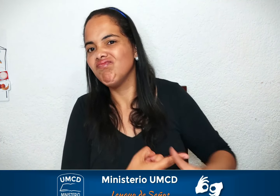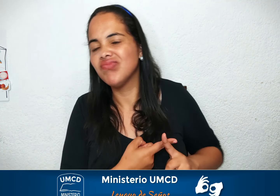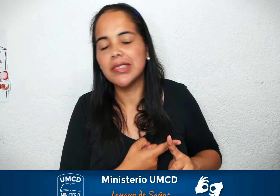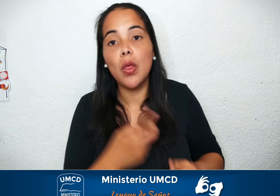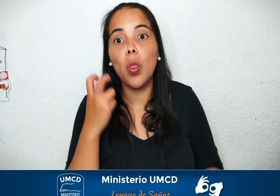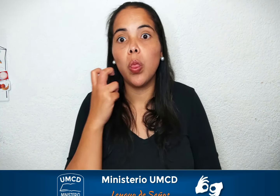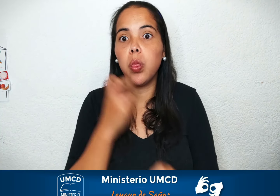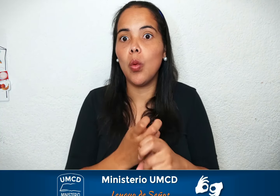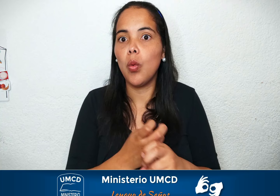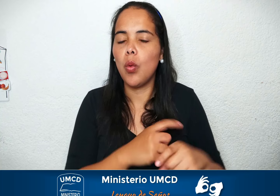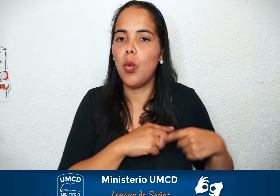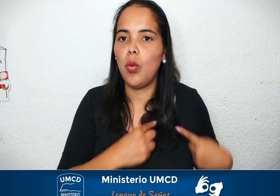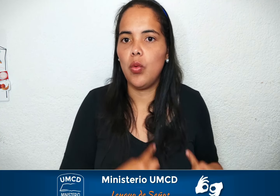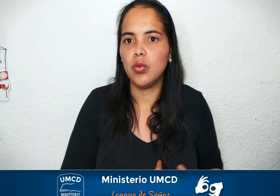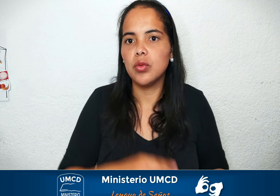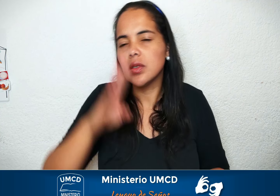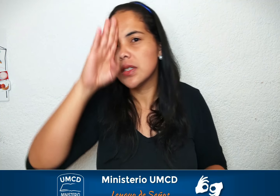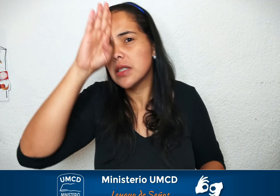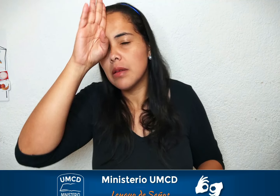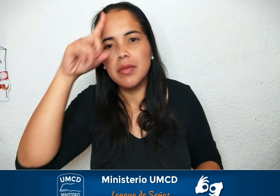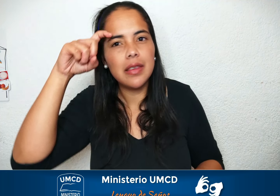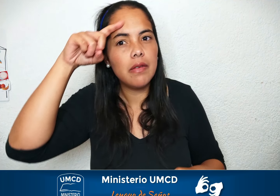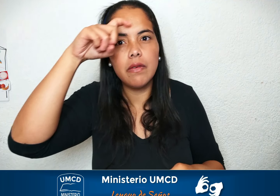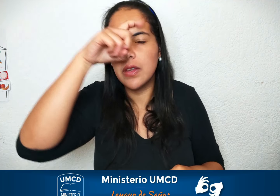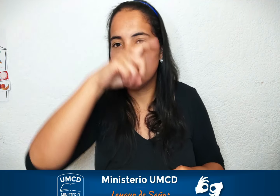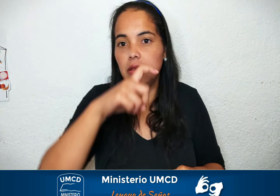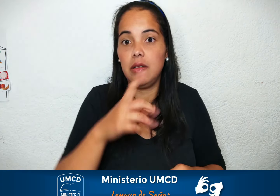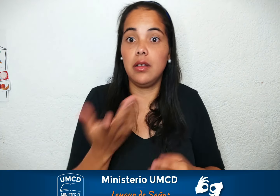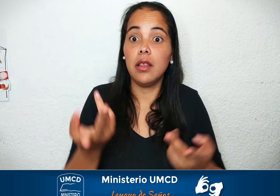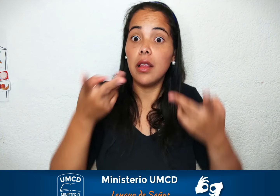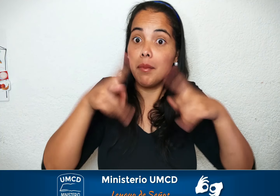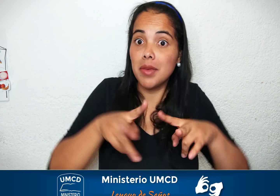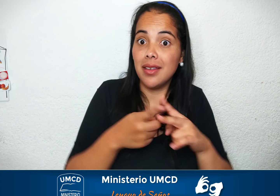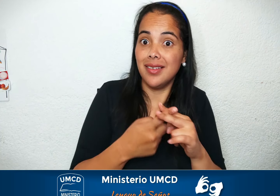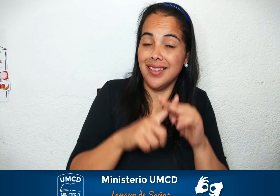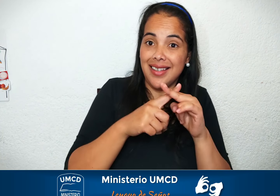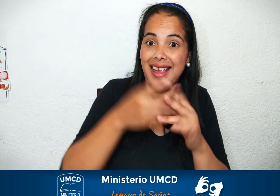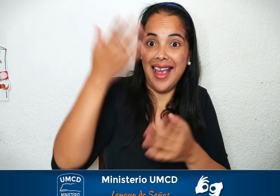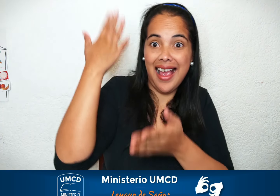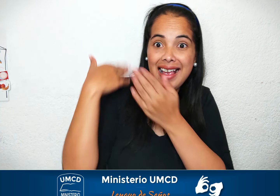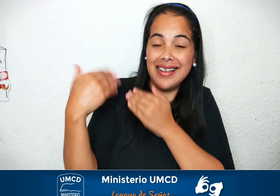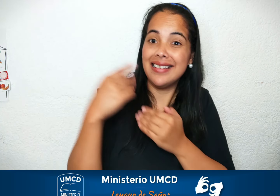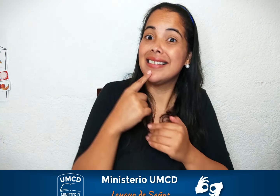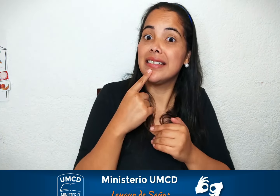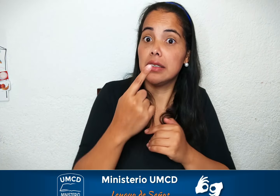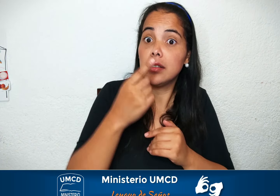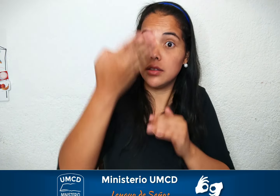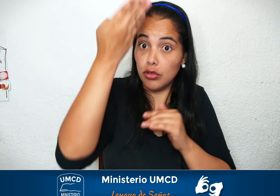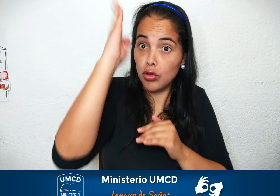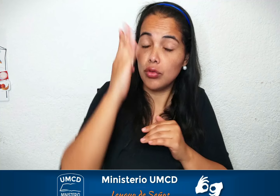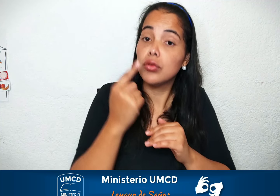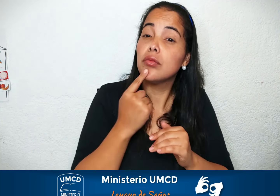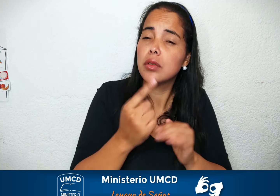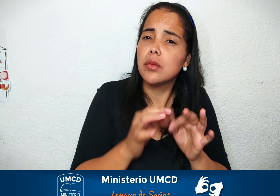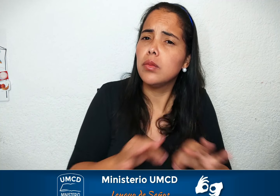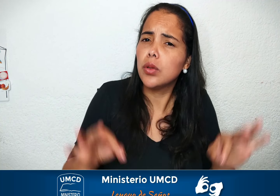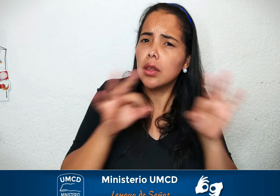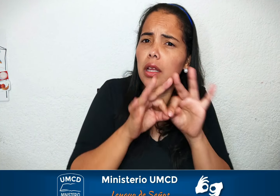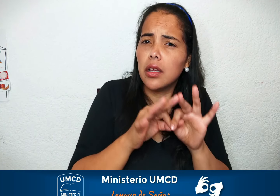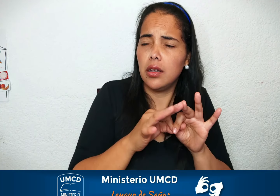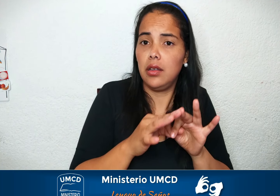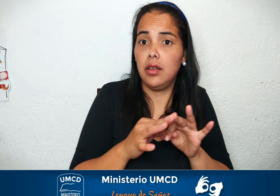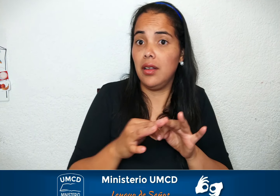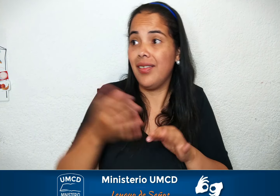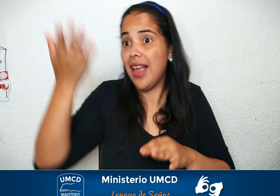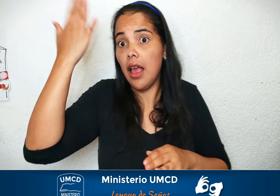Dios. Siempre han demandado señales, porque desde el inicio mismo, el mismo Señor enviaba a través de los profetas